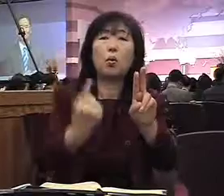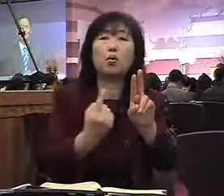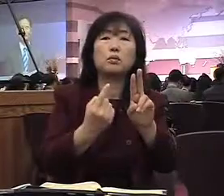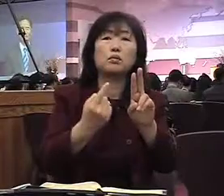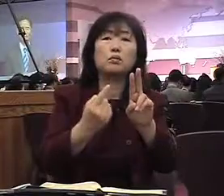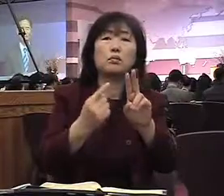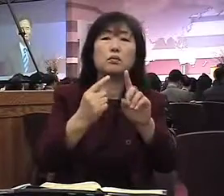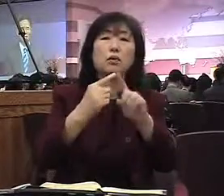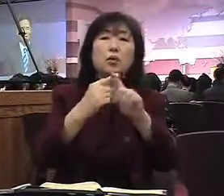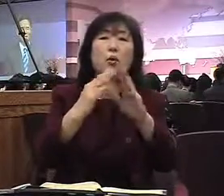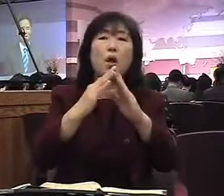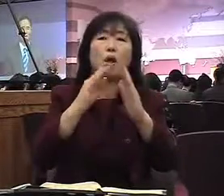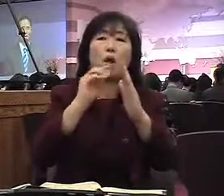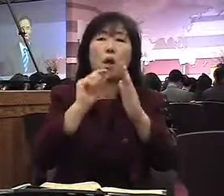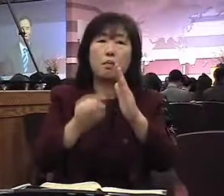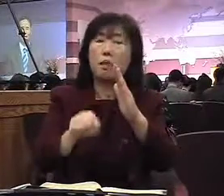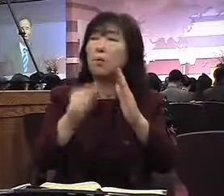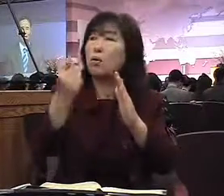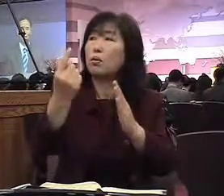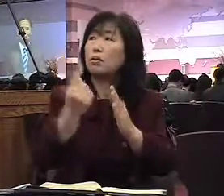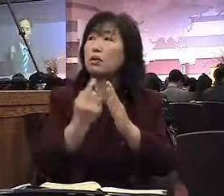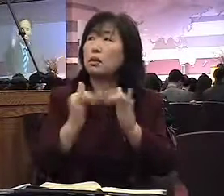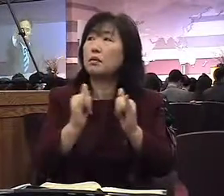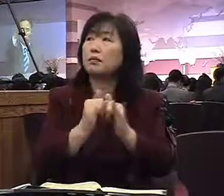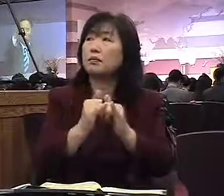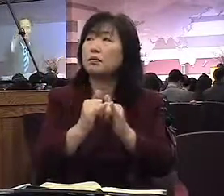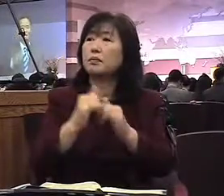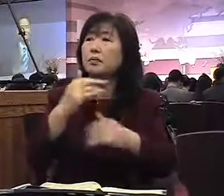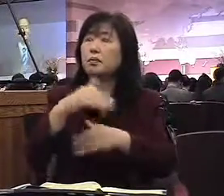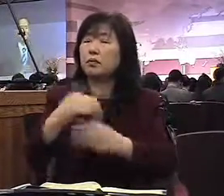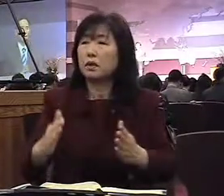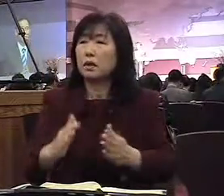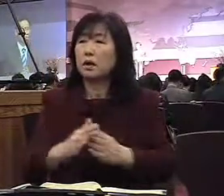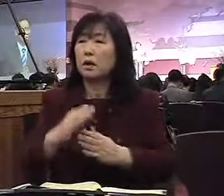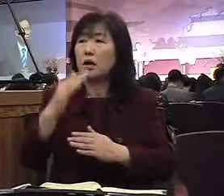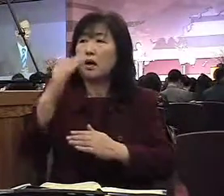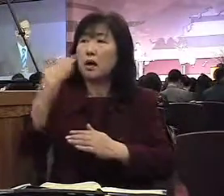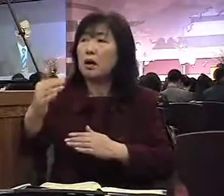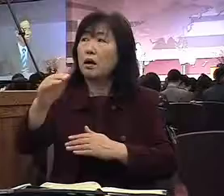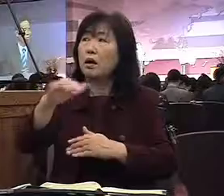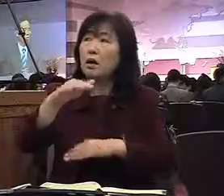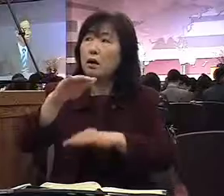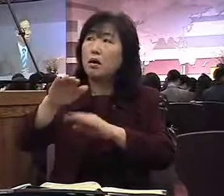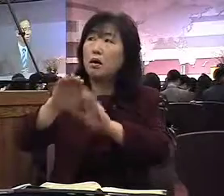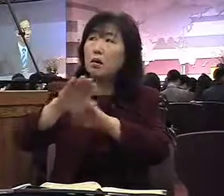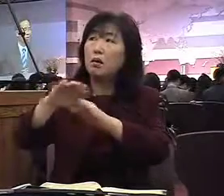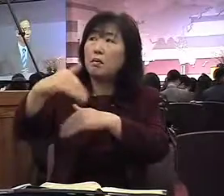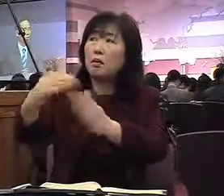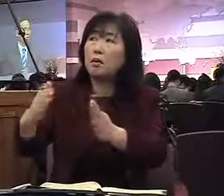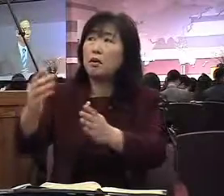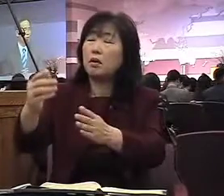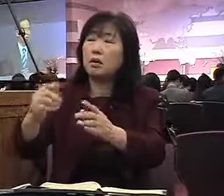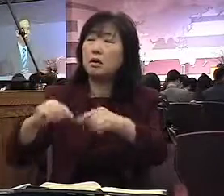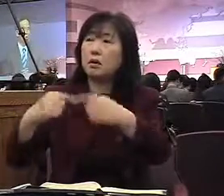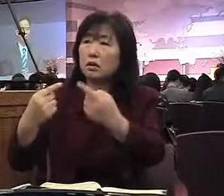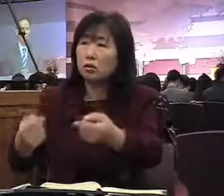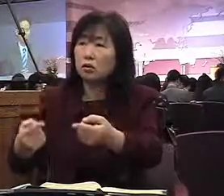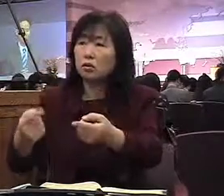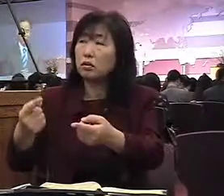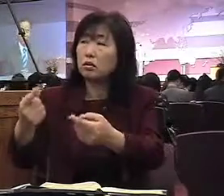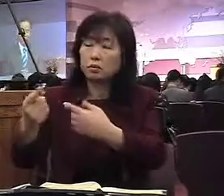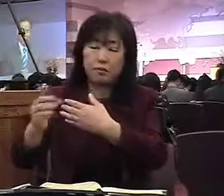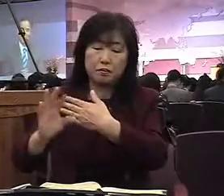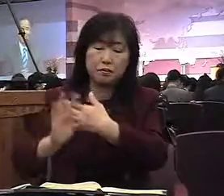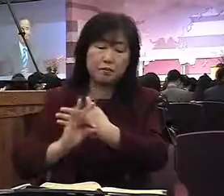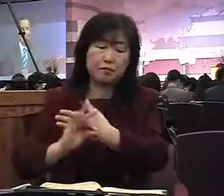계시면 감사합니다. 예배 마치고 나가실 때 본당 바로 맞은편에 새가족 환영실이 있습니다. 거기 들러주시면